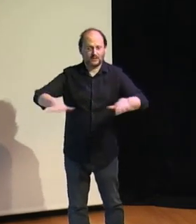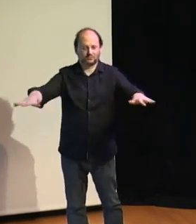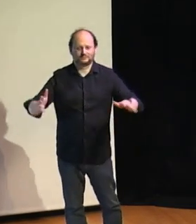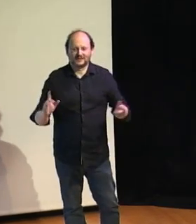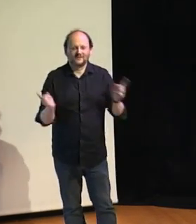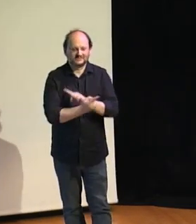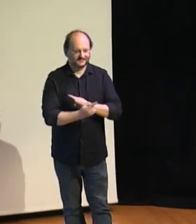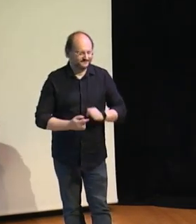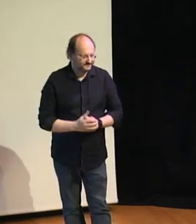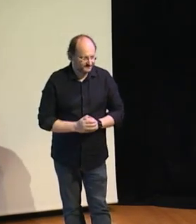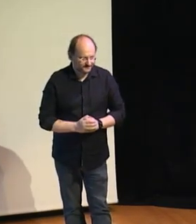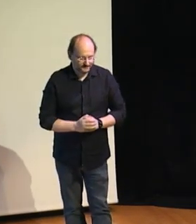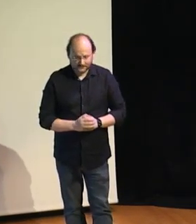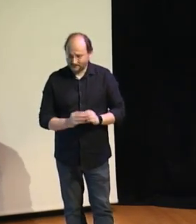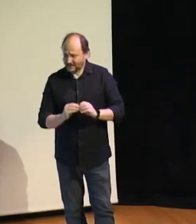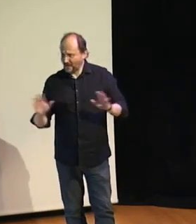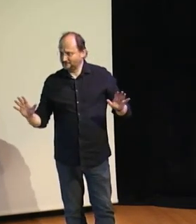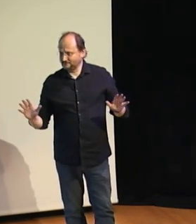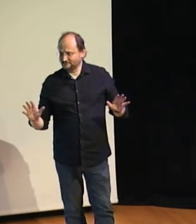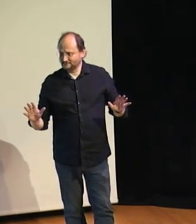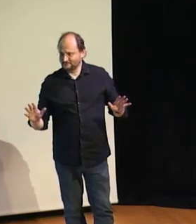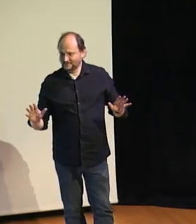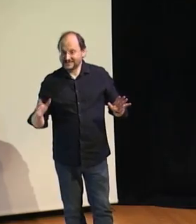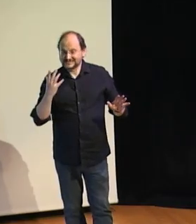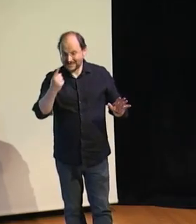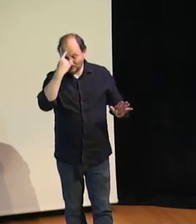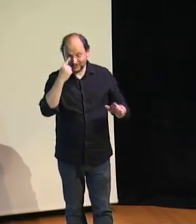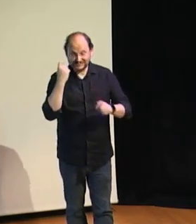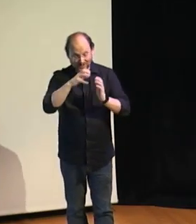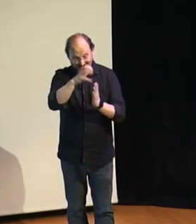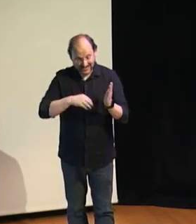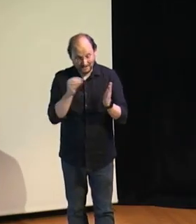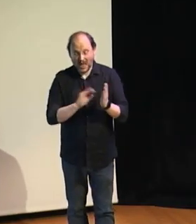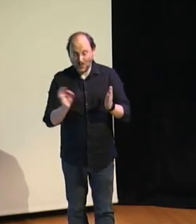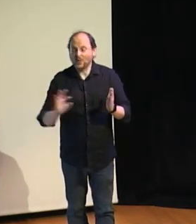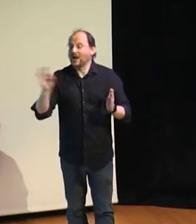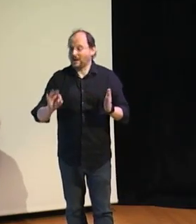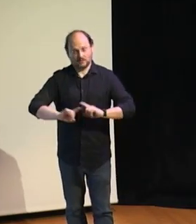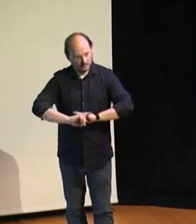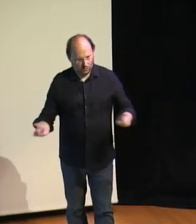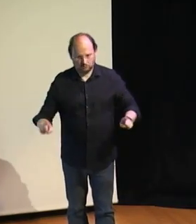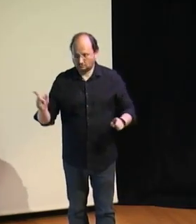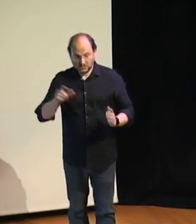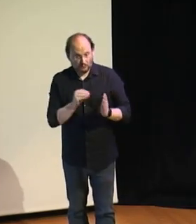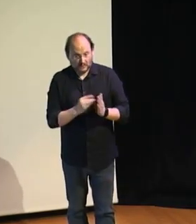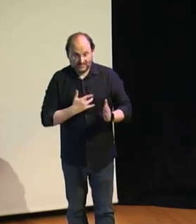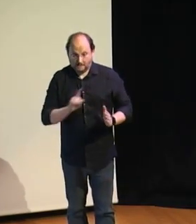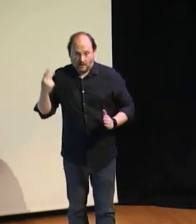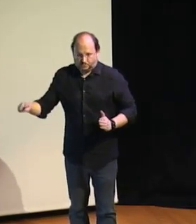rue, vraiment, il y avait des sourds partout. Donc on était dans un inverse, on était dans une normalité qui n'était pas si importante que ça de témoigner. Donc on n'en